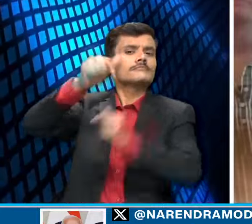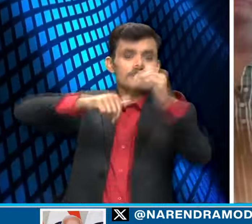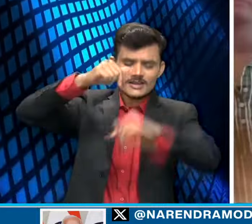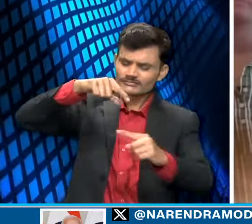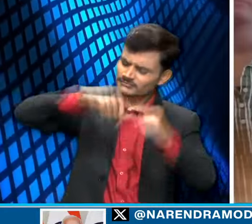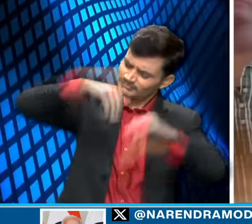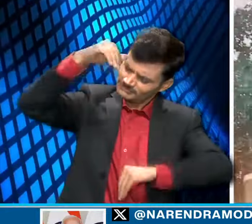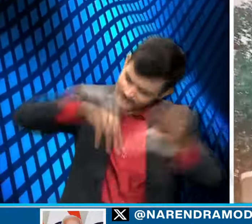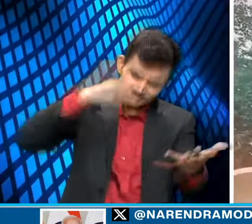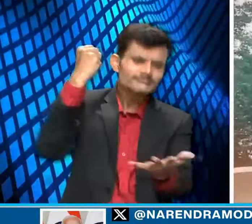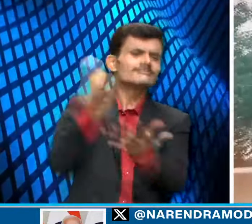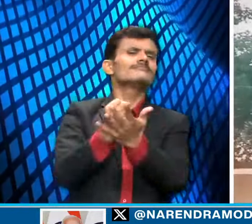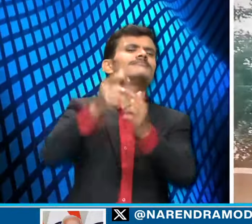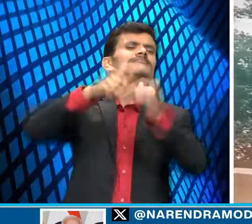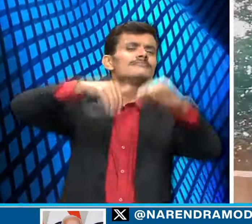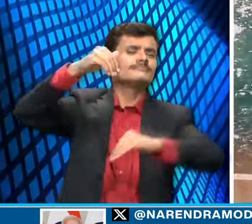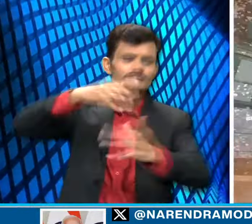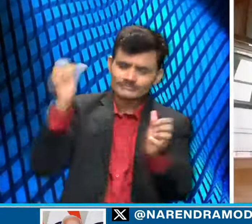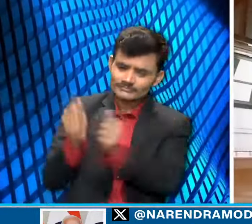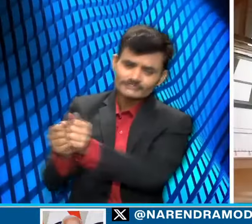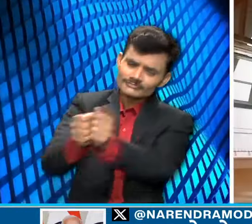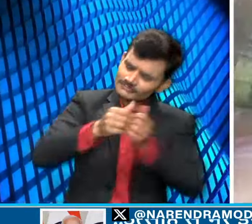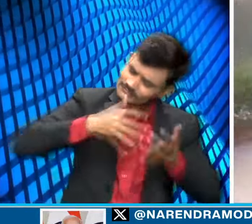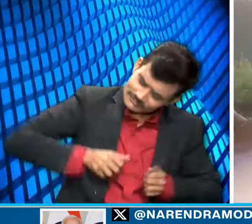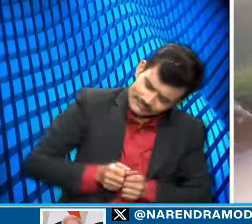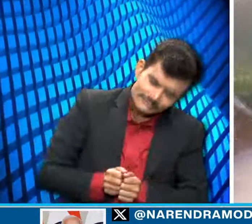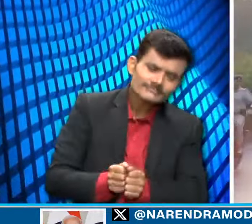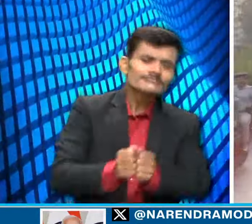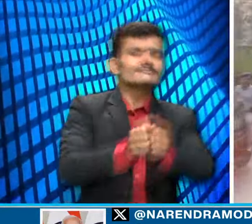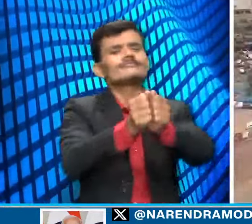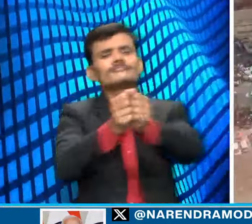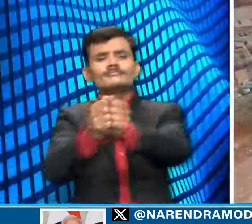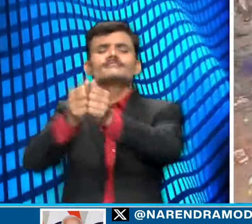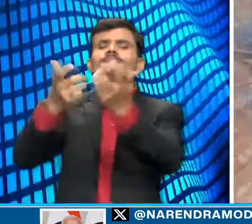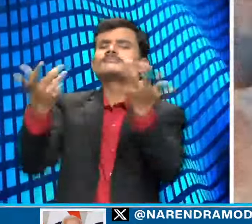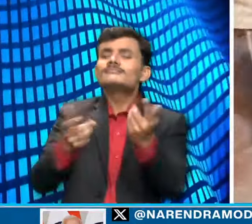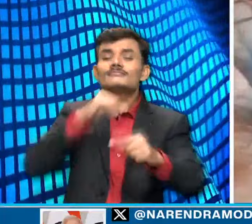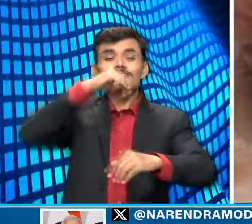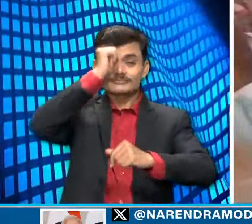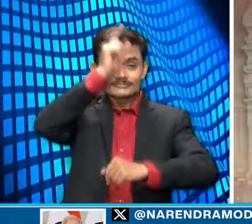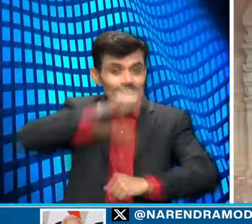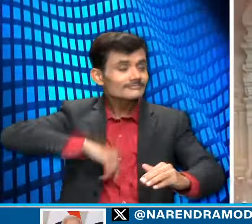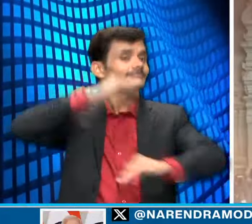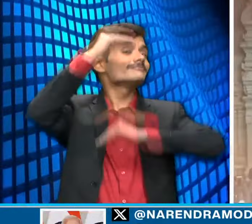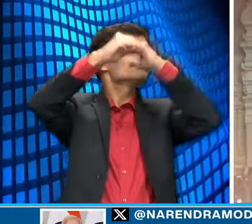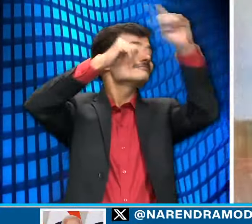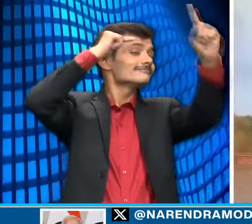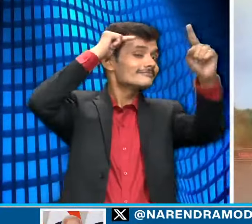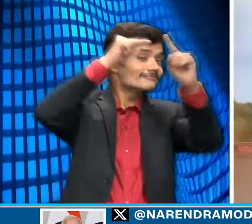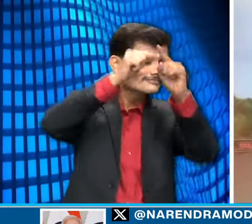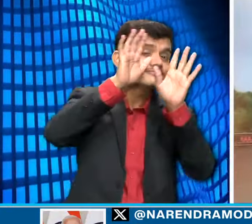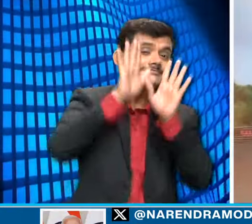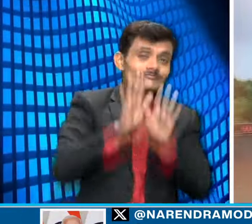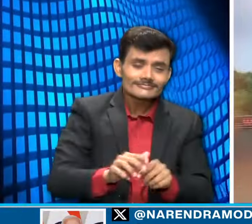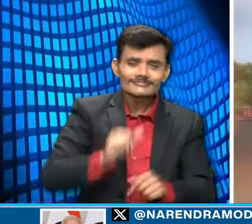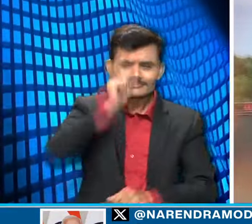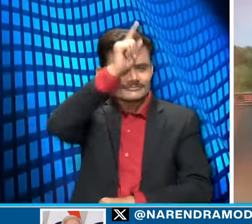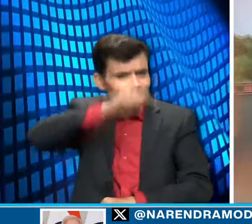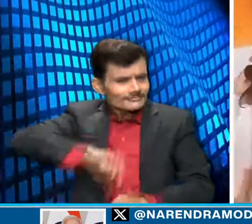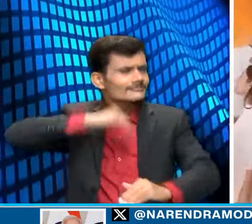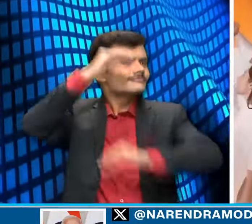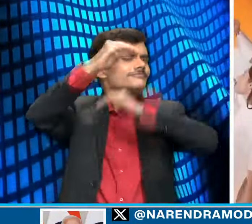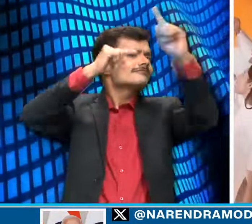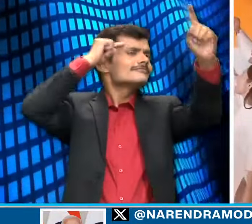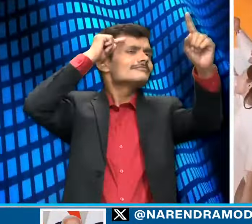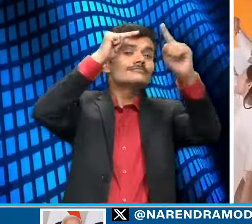ہمارا مات دان مات دان دینے جائے گے بھارت کے لیے